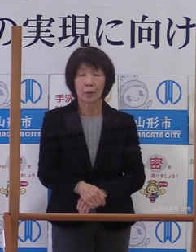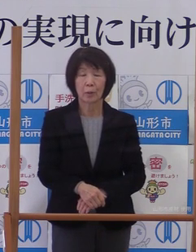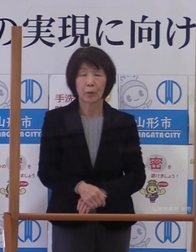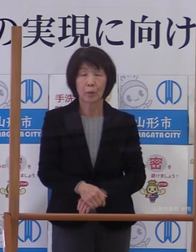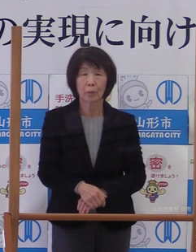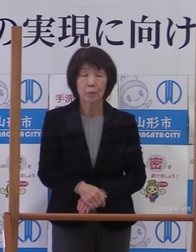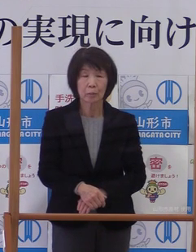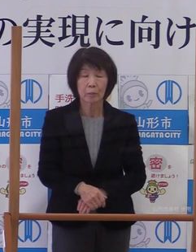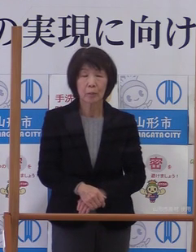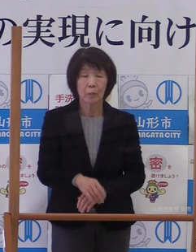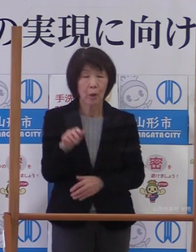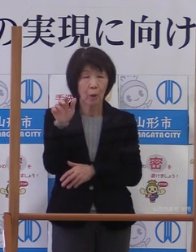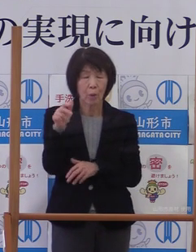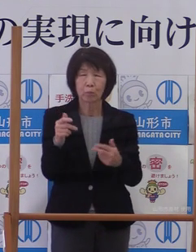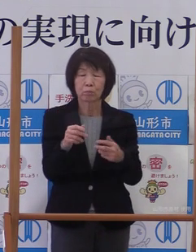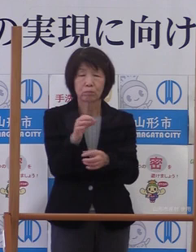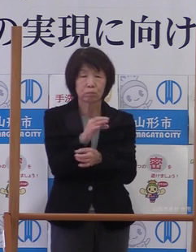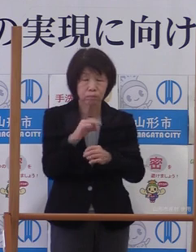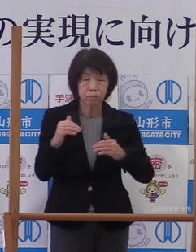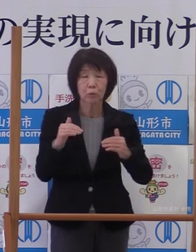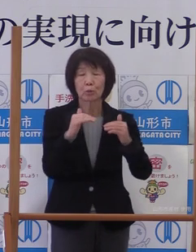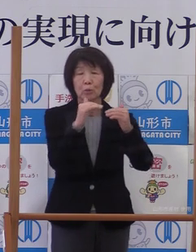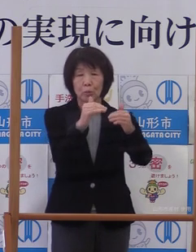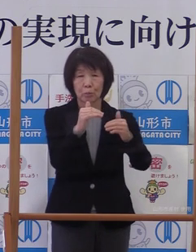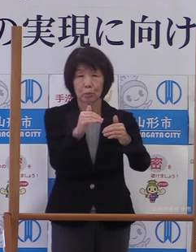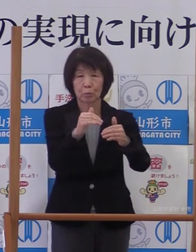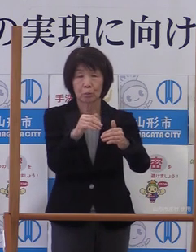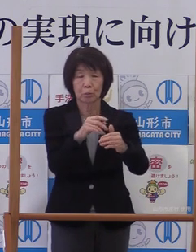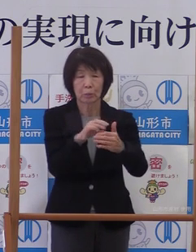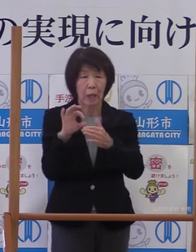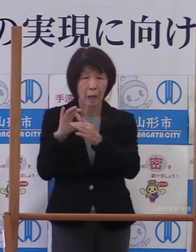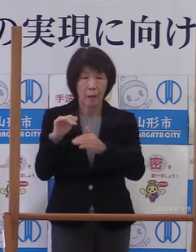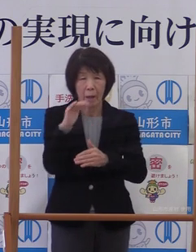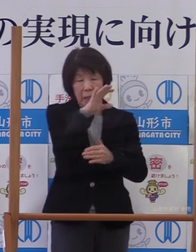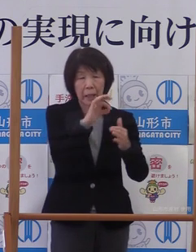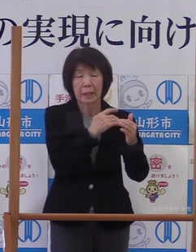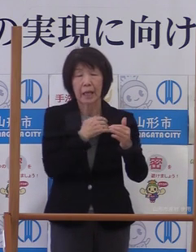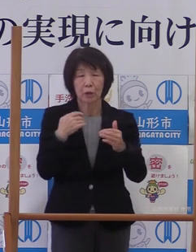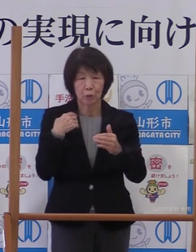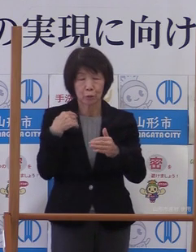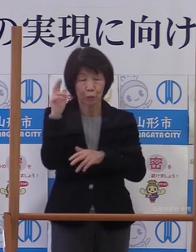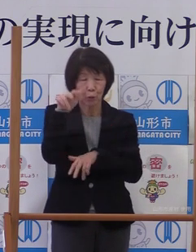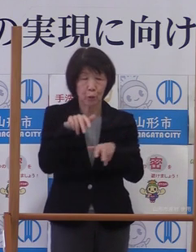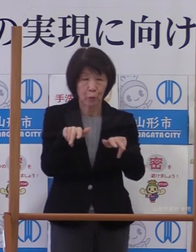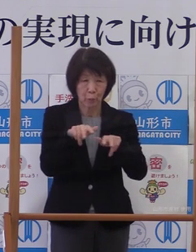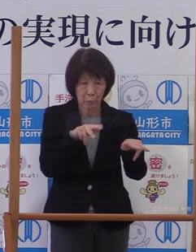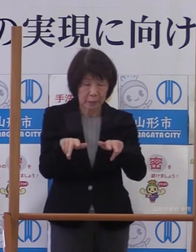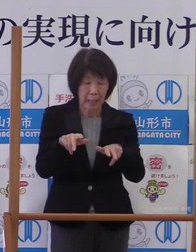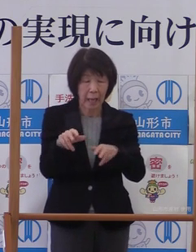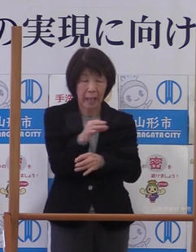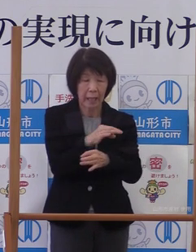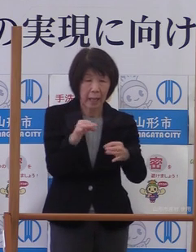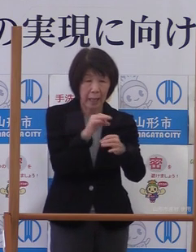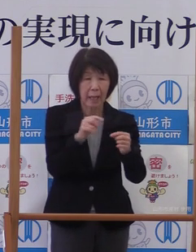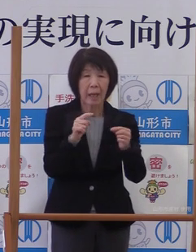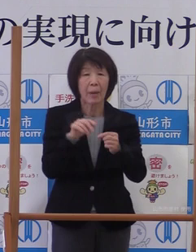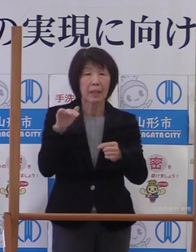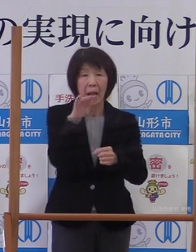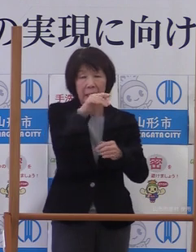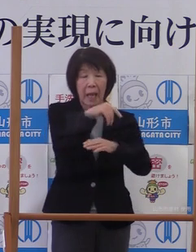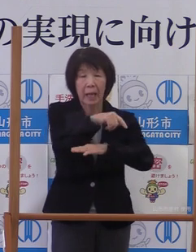行財政改革の推進につきましては、持続的発展が可能な行政経営と山形市発展計